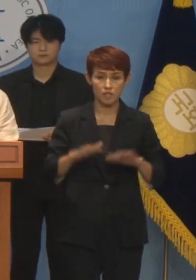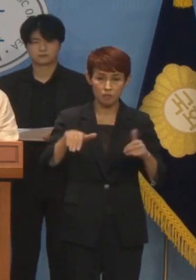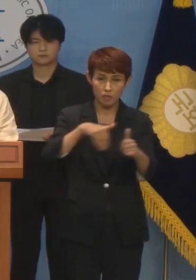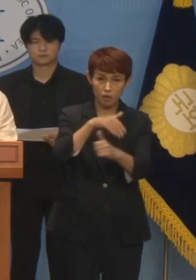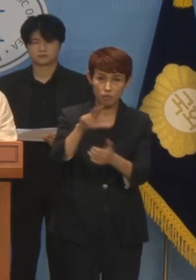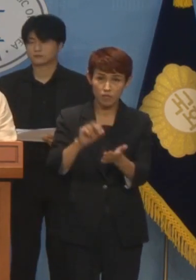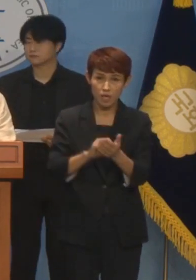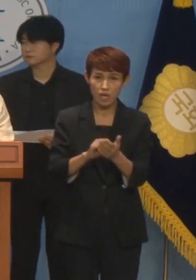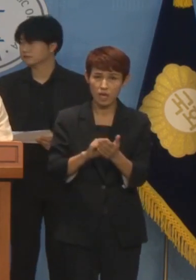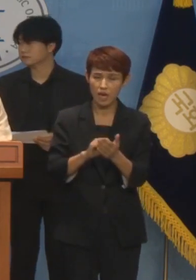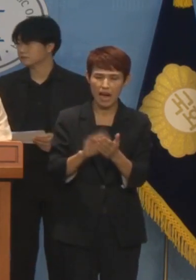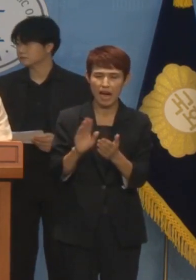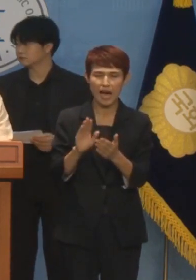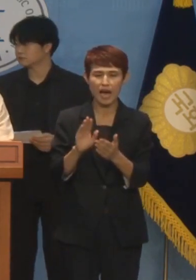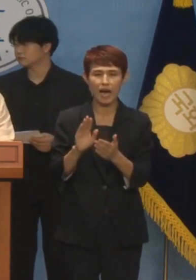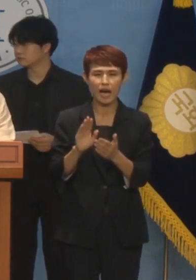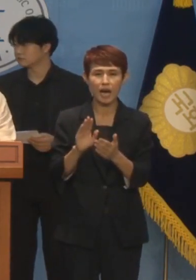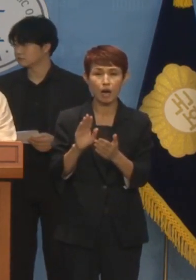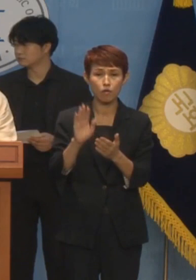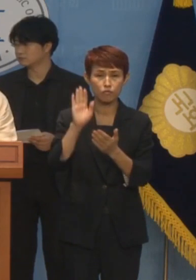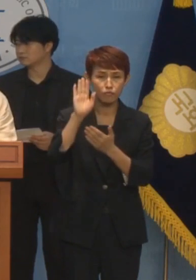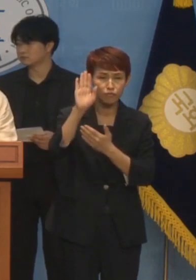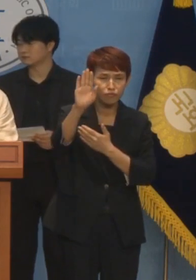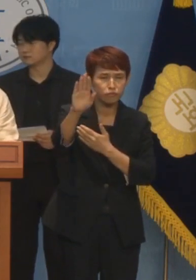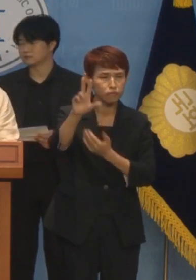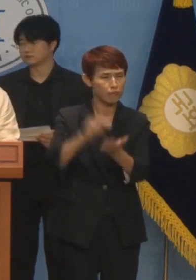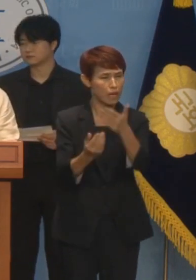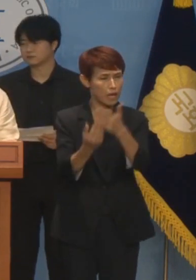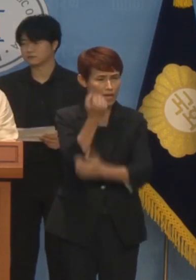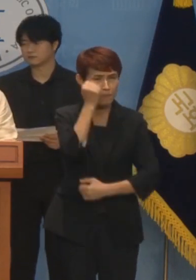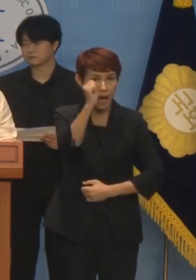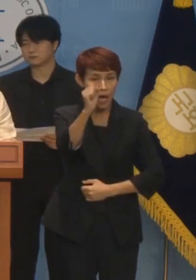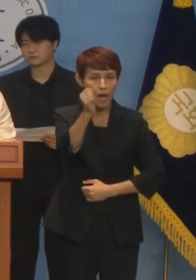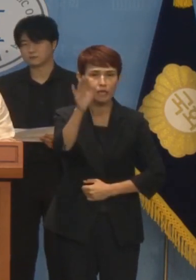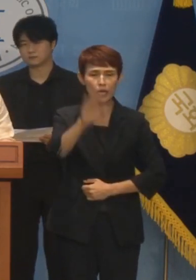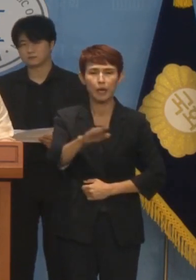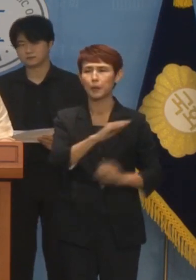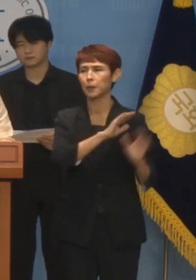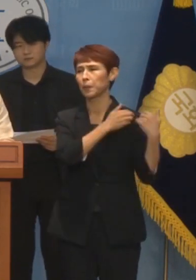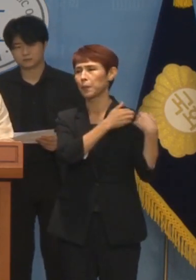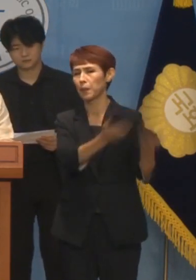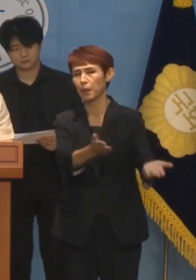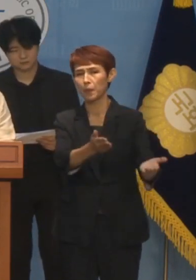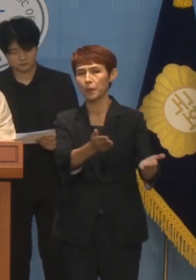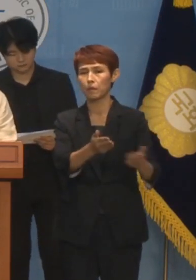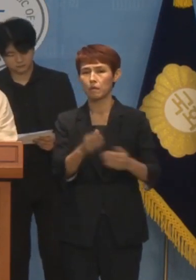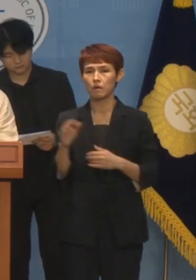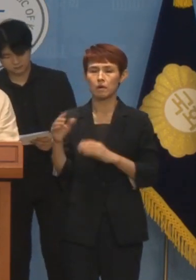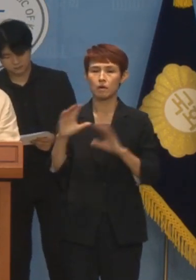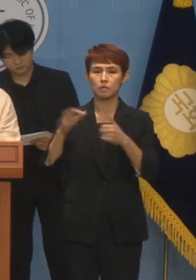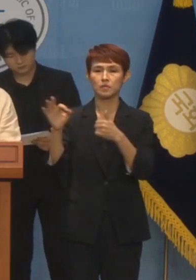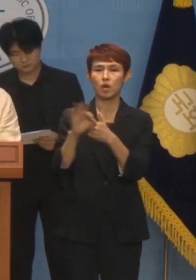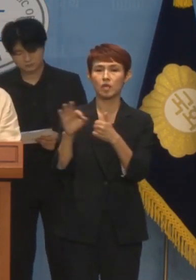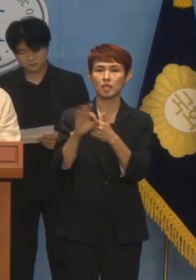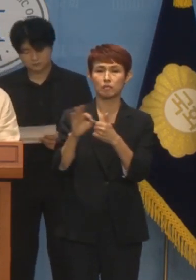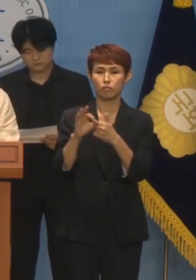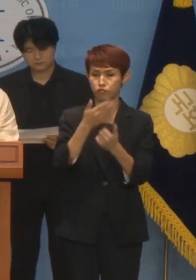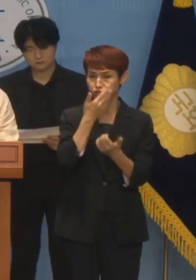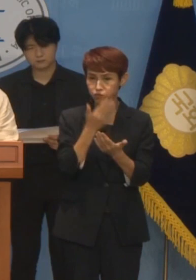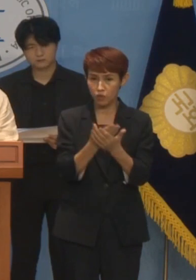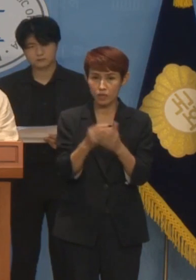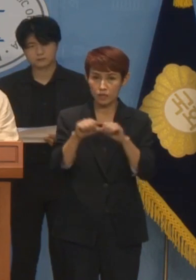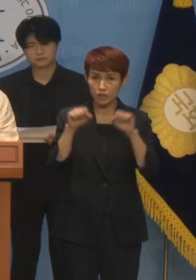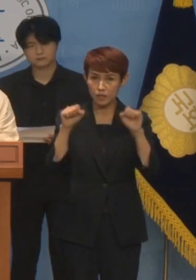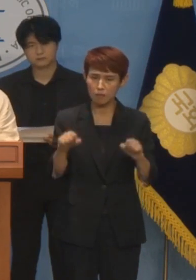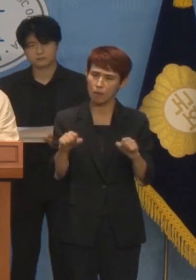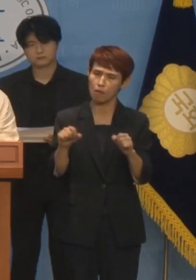아니라는 이유로 불보듯 뻔한 미래의 문제를 키워왔고 방관하며 연금이라는 중차대한 사회 시스템의